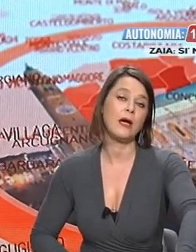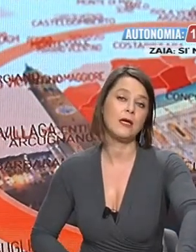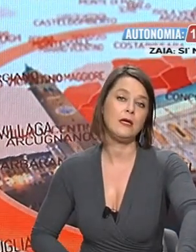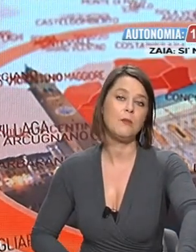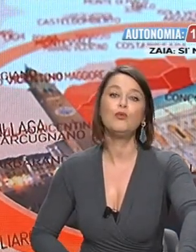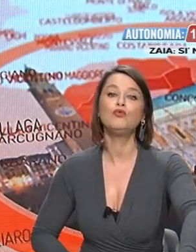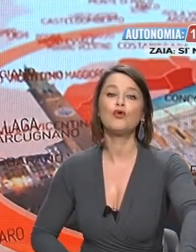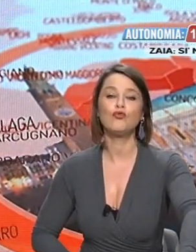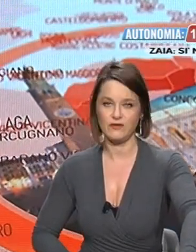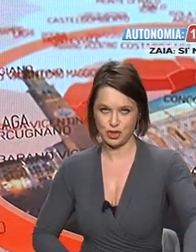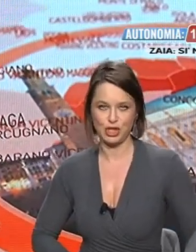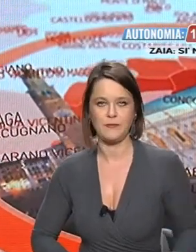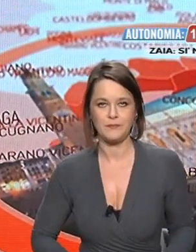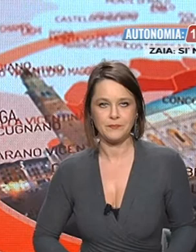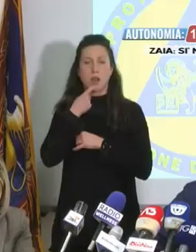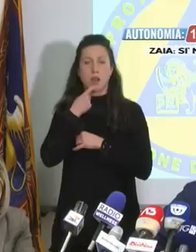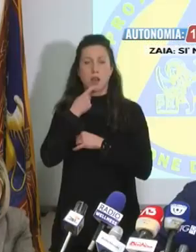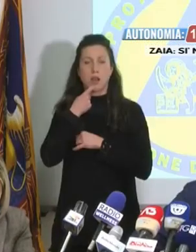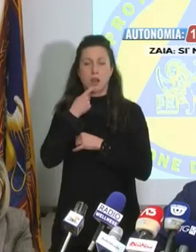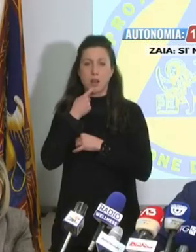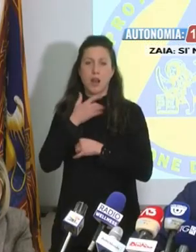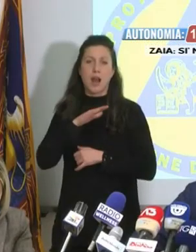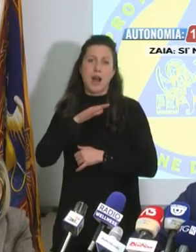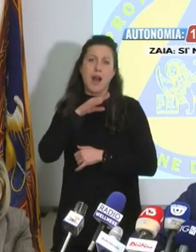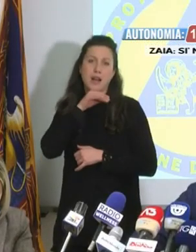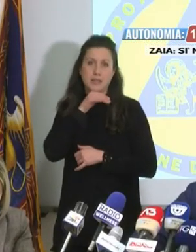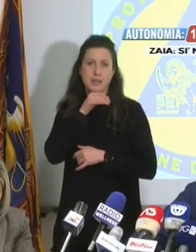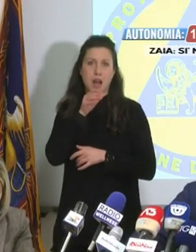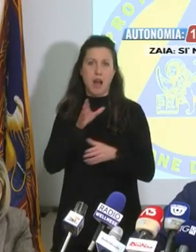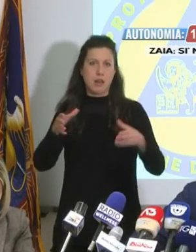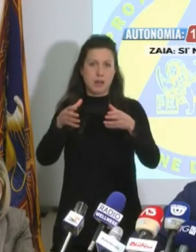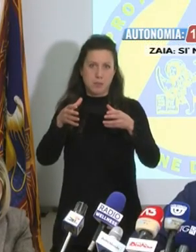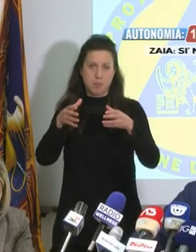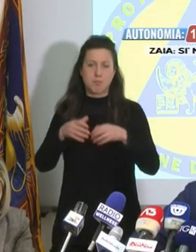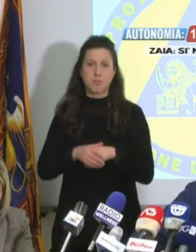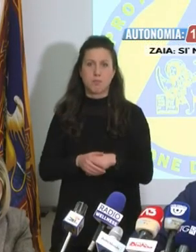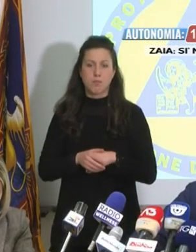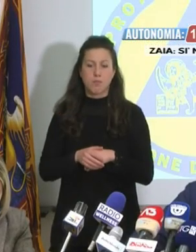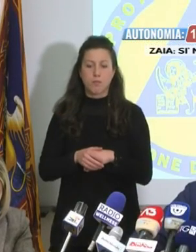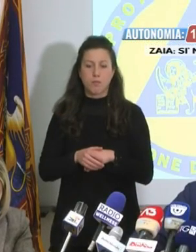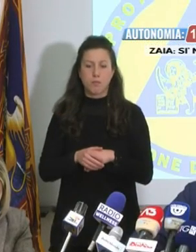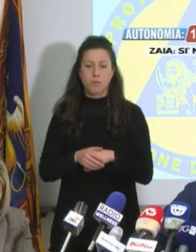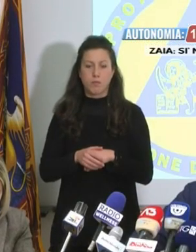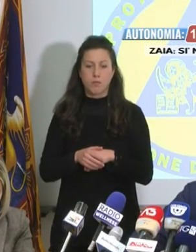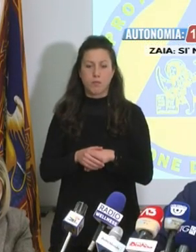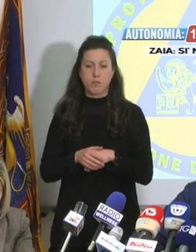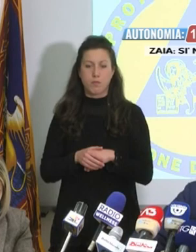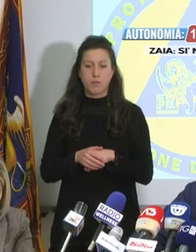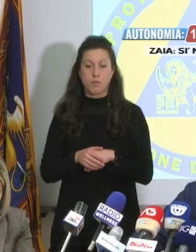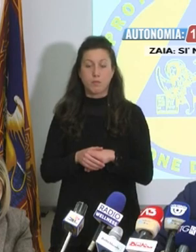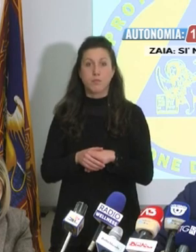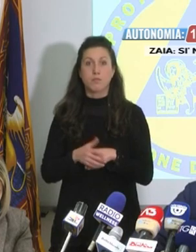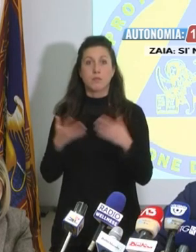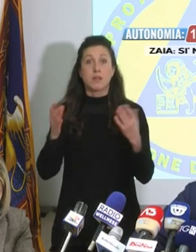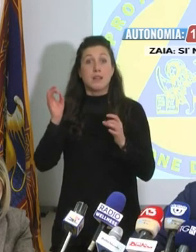ha fatto anche il punto sui vaccini. Se non ci saranno cambiamenti repentini di scenario nelle